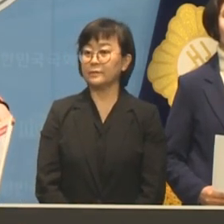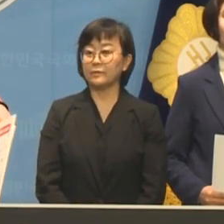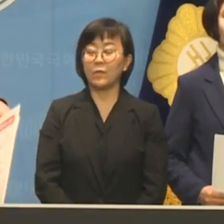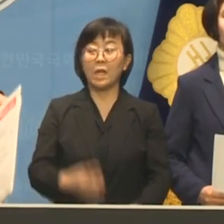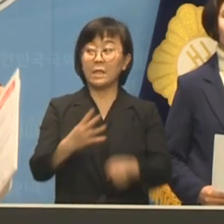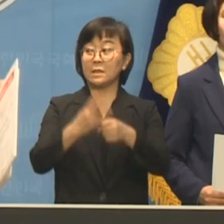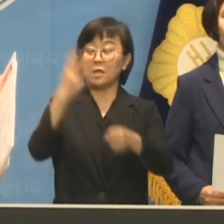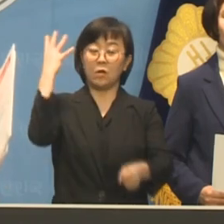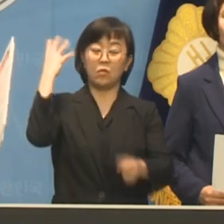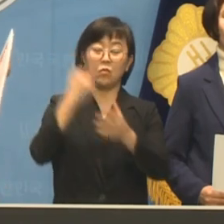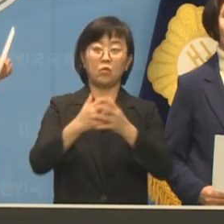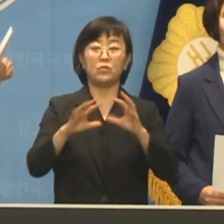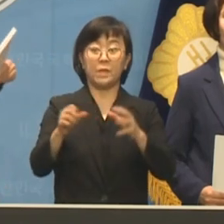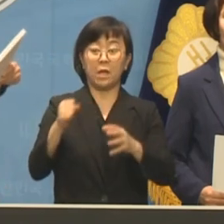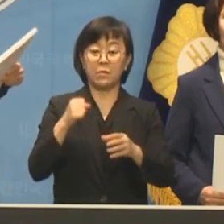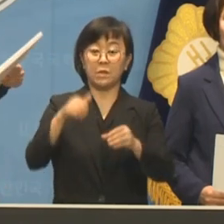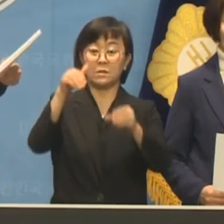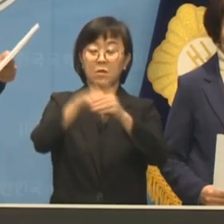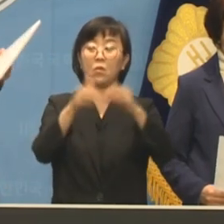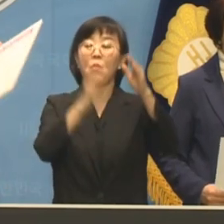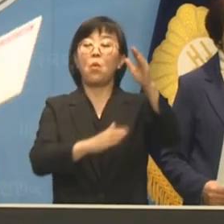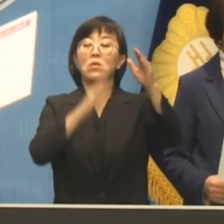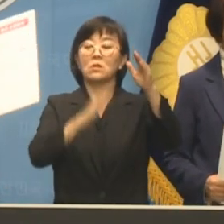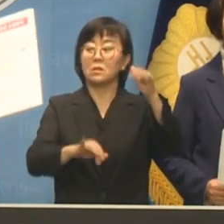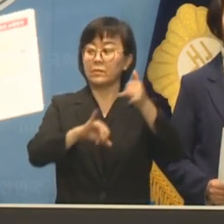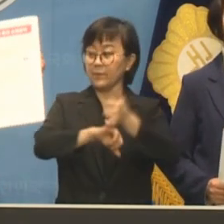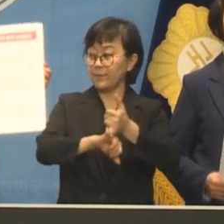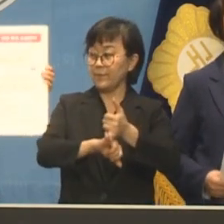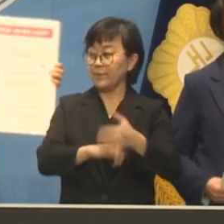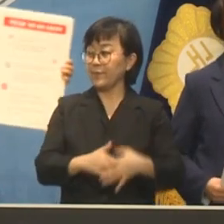4년 전 국민의힘의 총선 공약입니다.